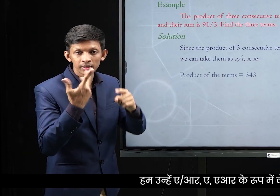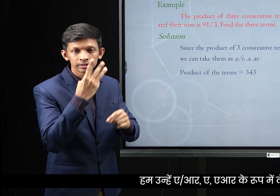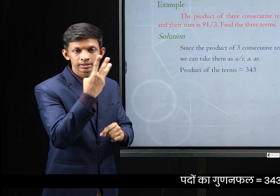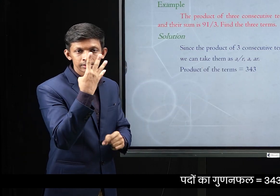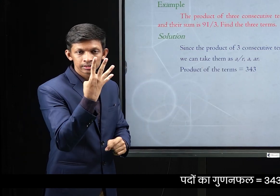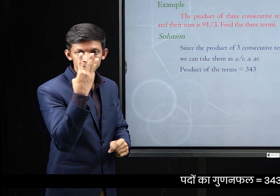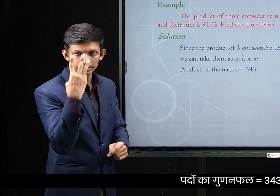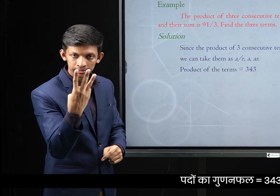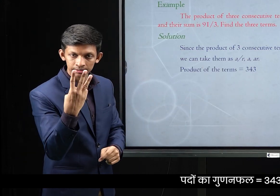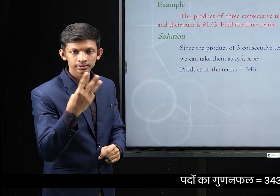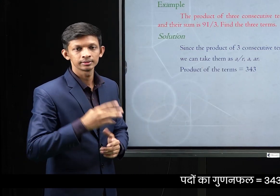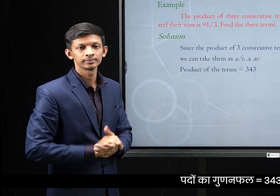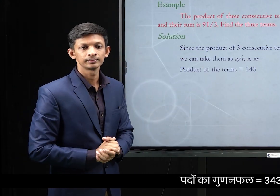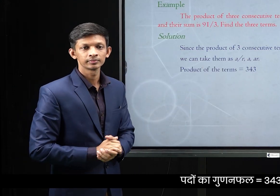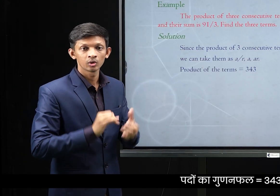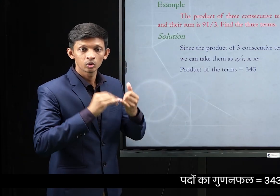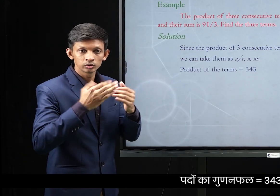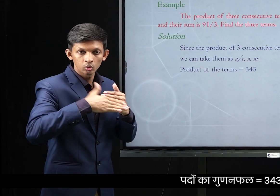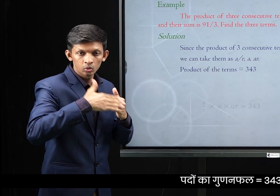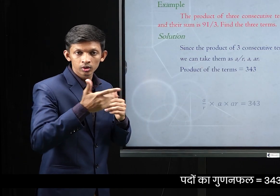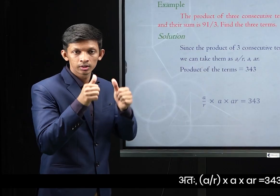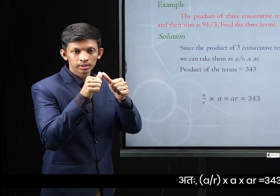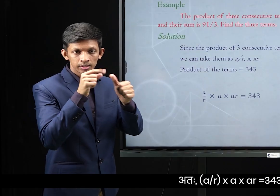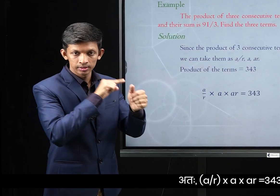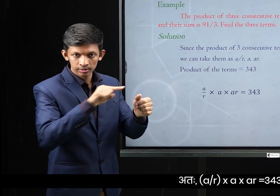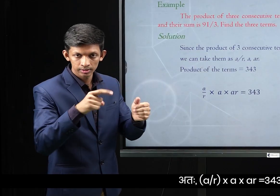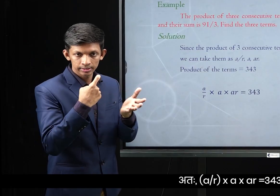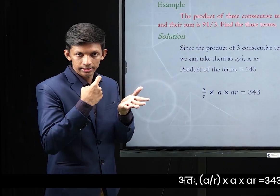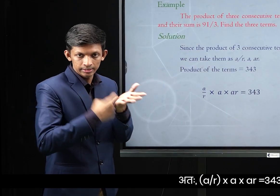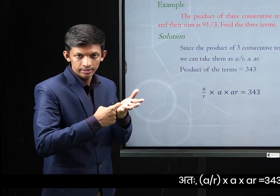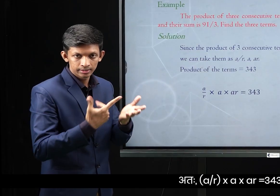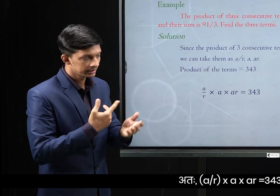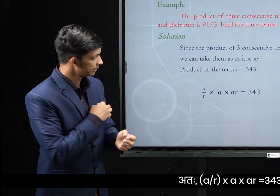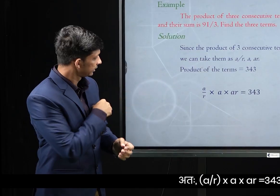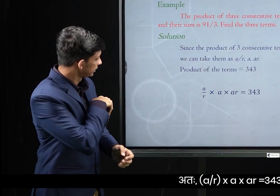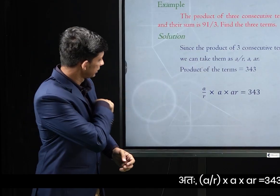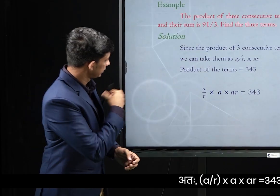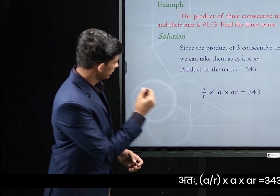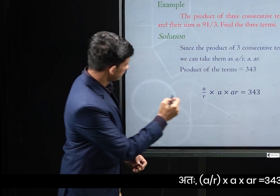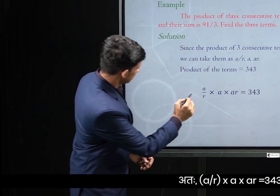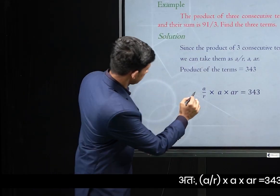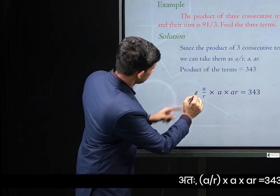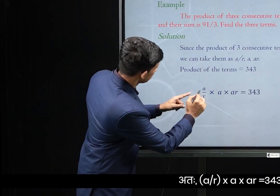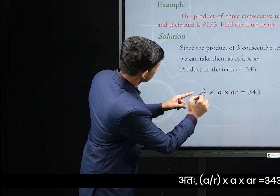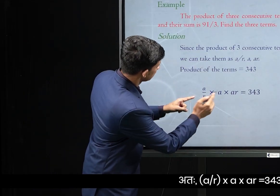हैं। पदों का गुणनफल इज इक्वल 343। अतः a/r x/r